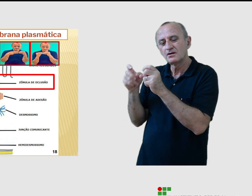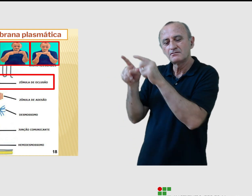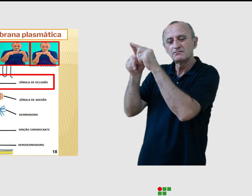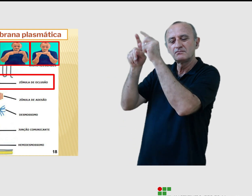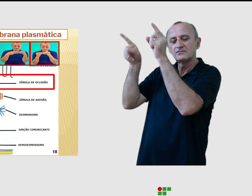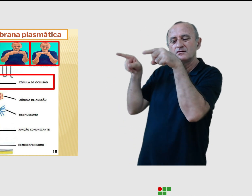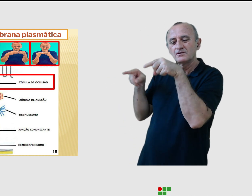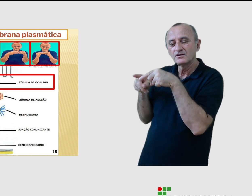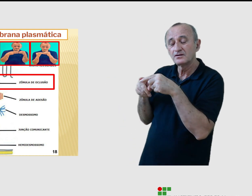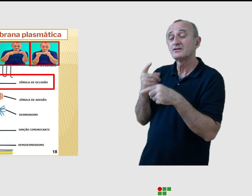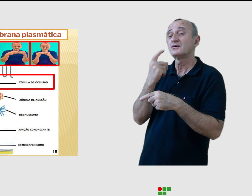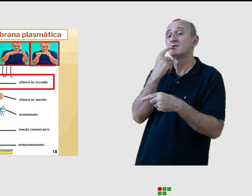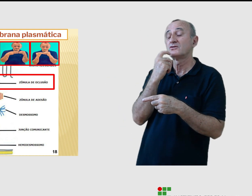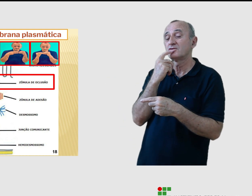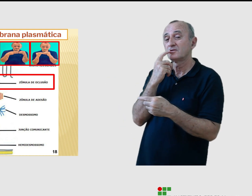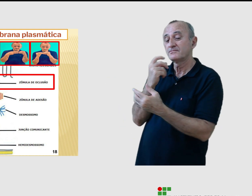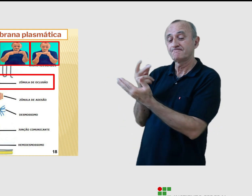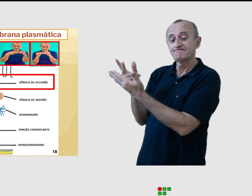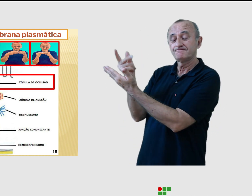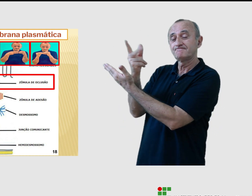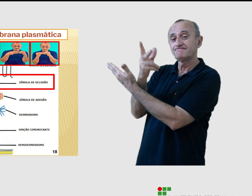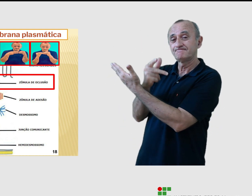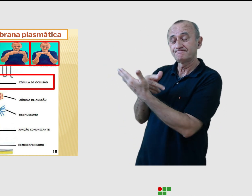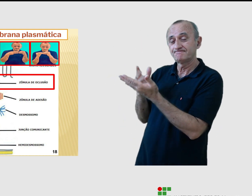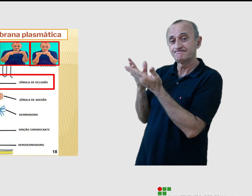Junções oclusivas.